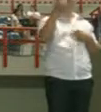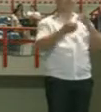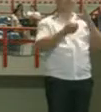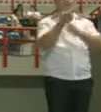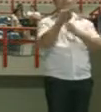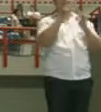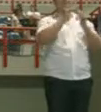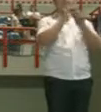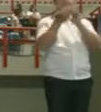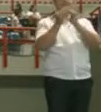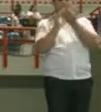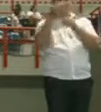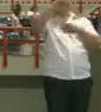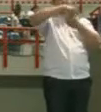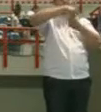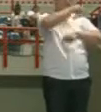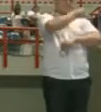favelas no Rio de Janeiro.